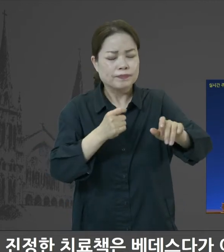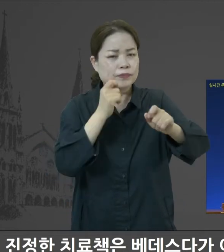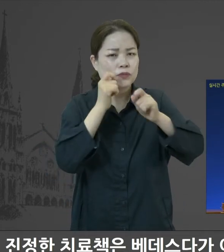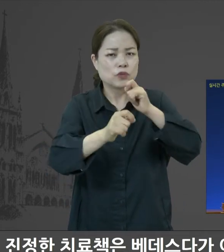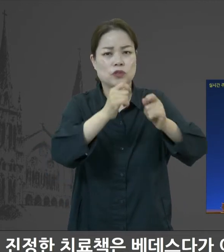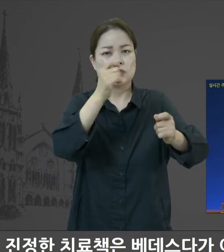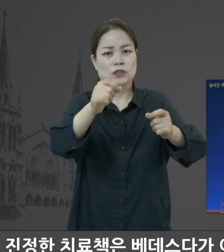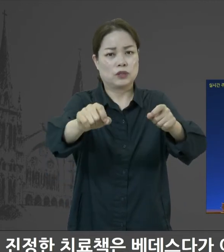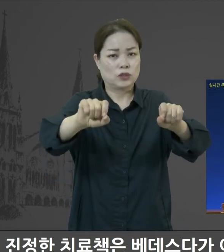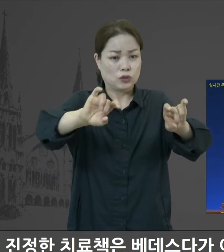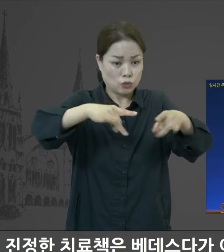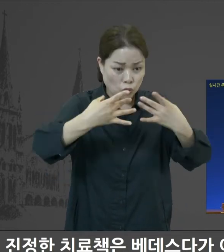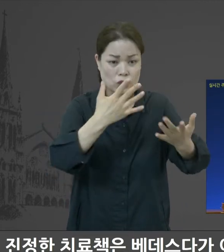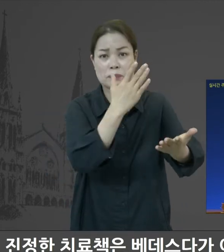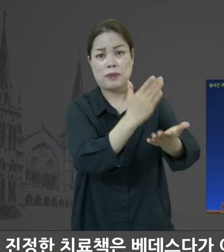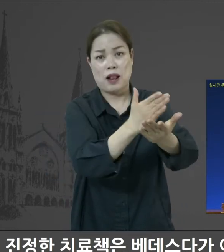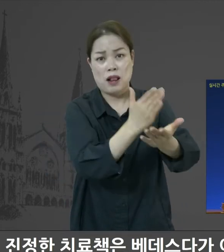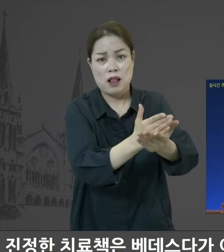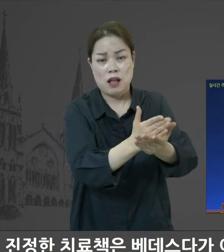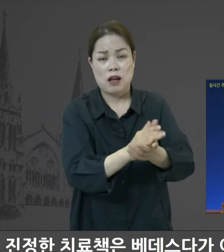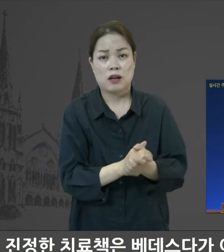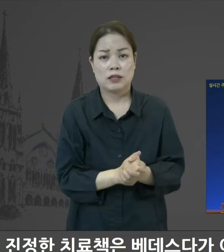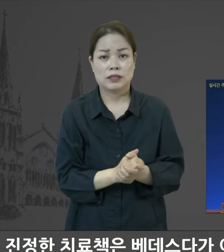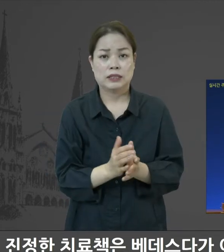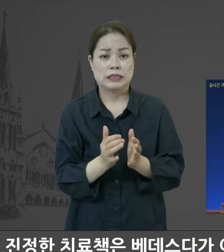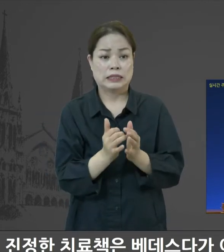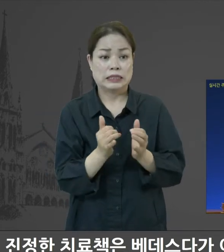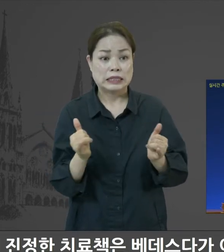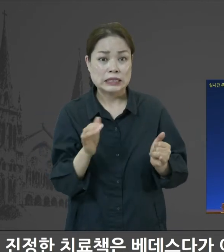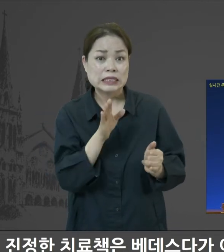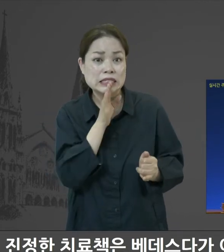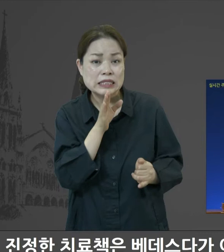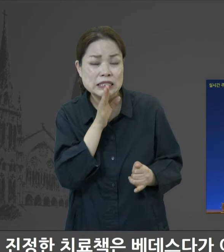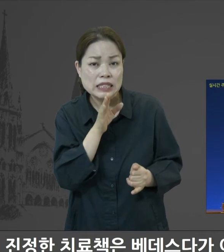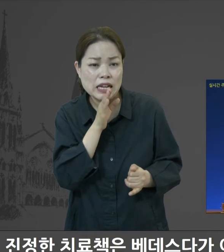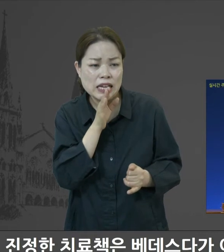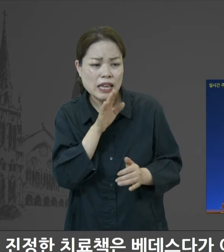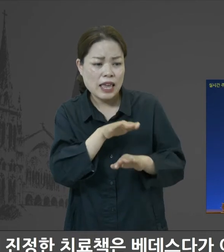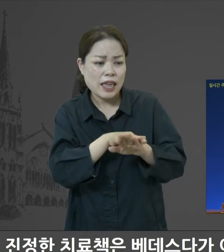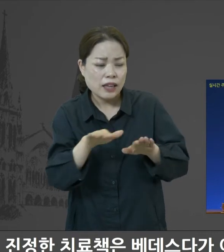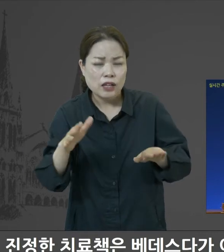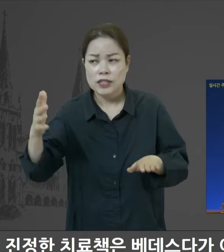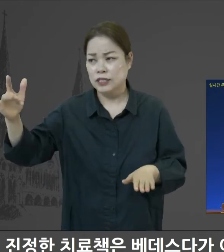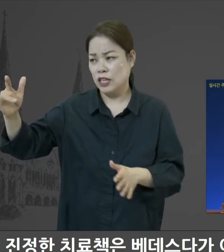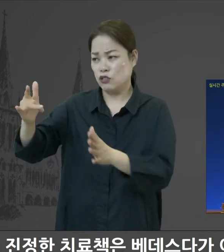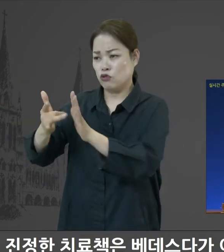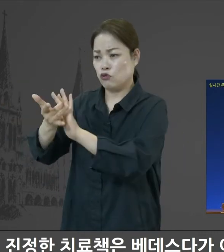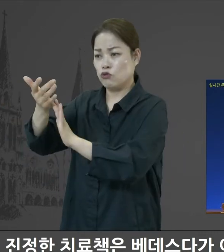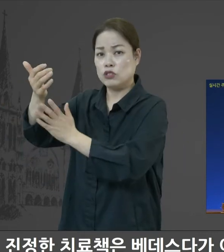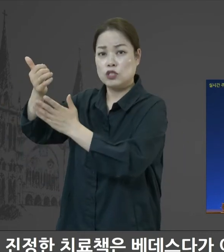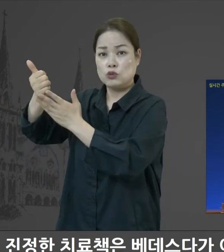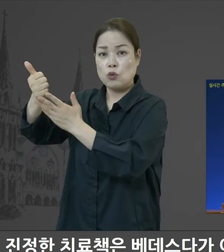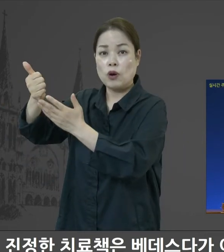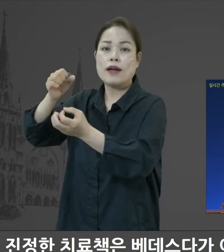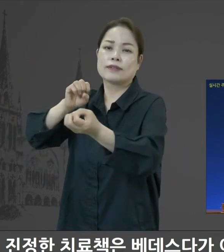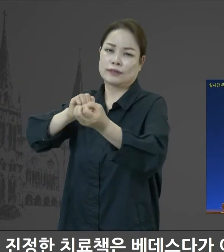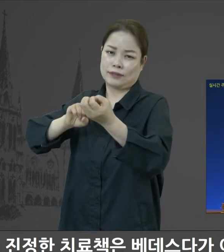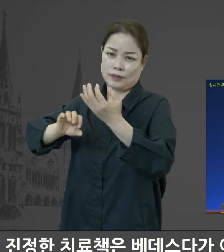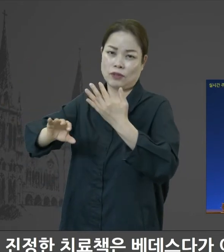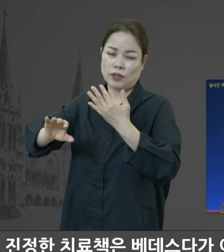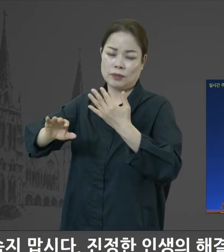맙시다. 진정한 인생의 해결책은 우리 주 예수 그리스도께 있다는 것을